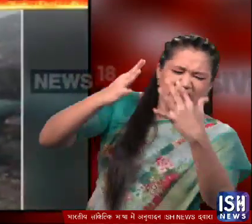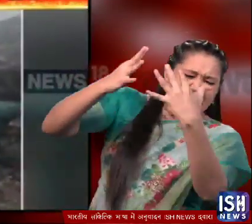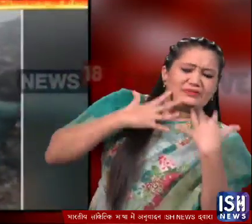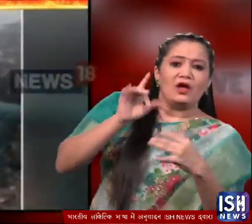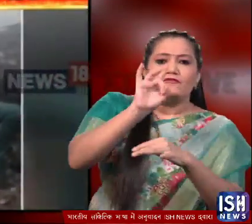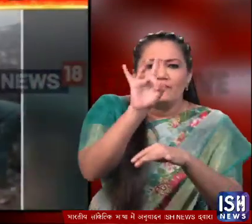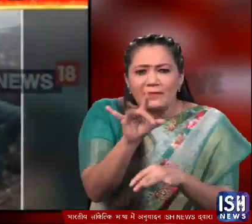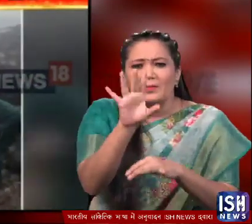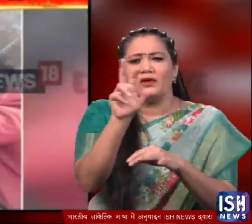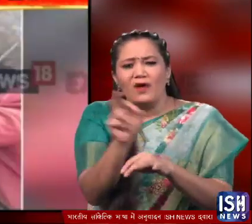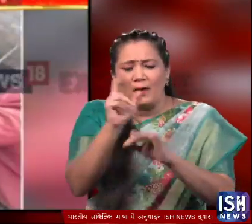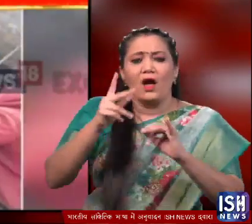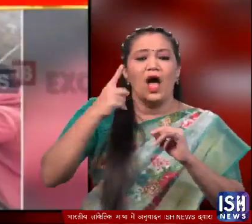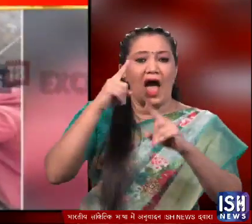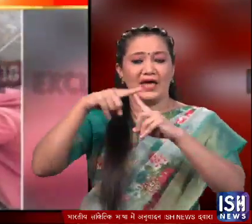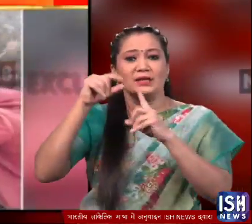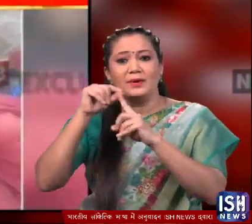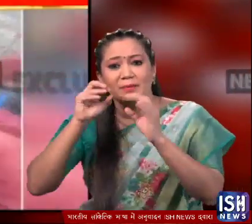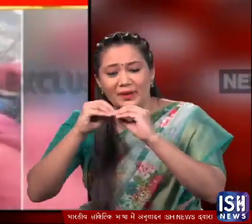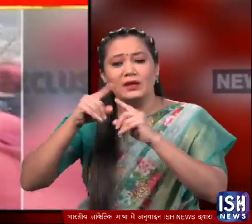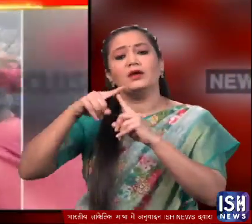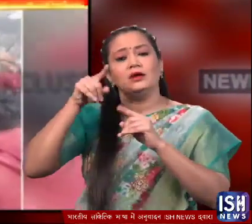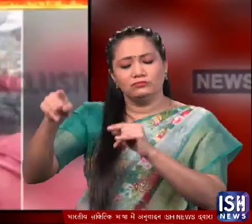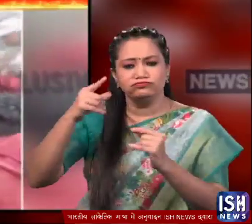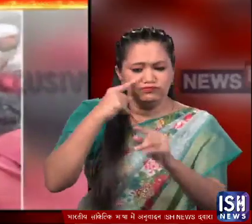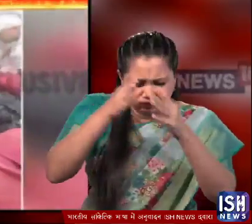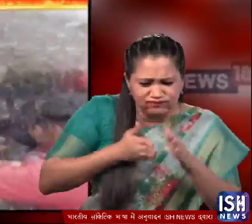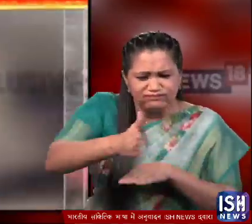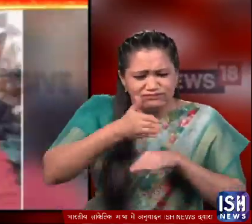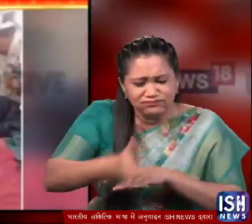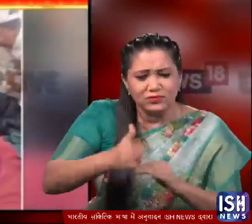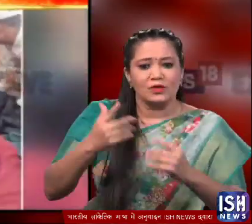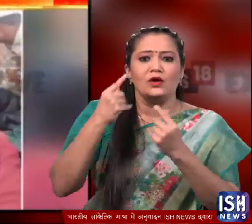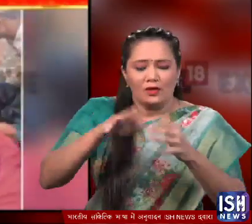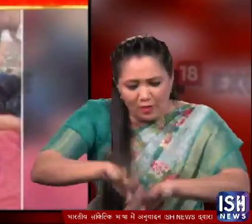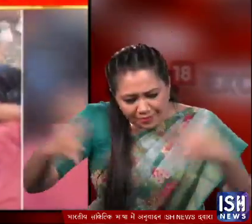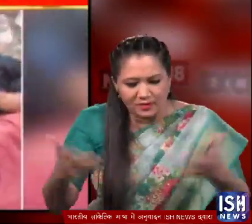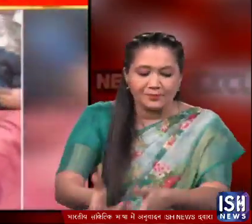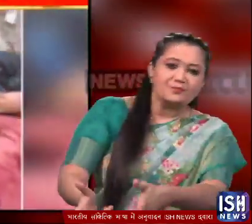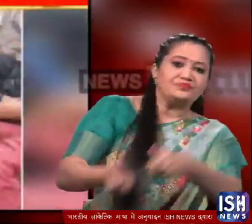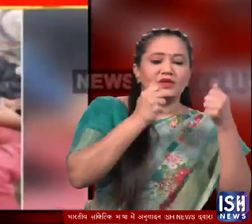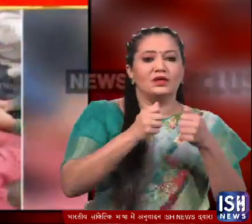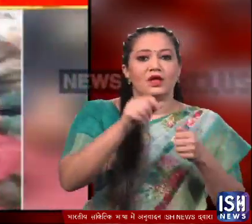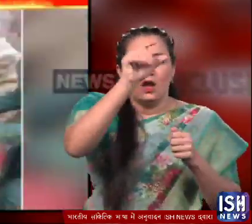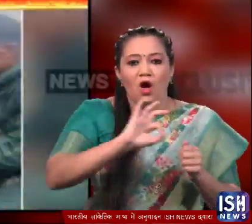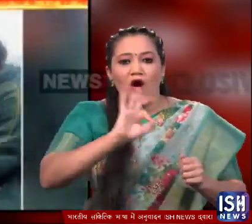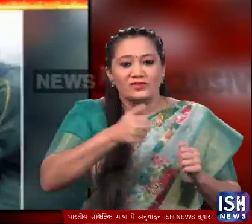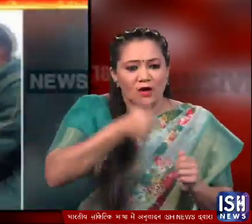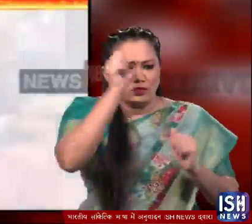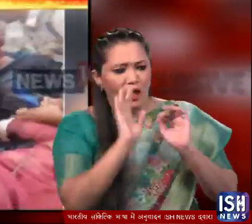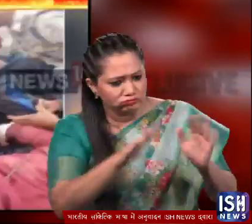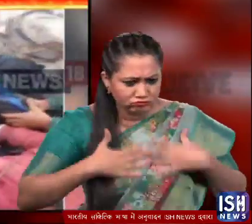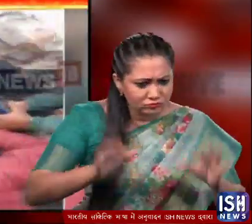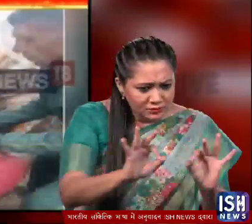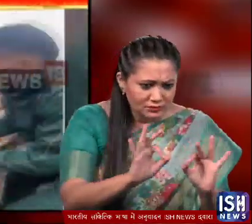करीब 15 मिनट की मेहनत के बाद आईटीबीपी के जवानों ने बर्फ काट काट कर बाहर निकाला। उन्होंने बर्फ से बाहर निकले फूड इंस्पेक्टर का हाल भी